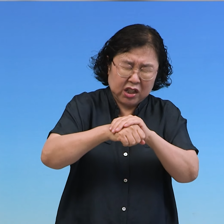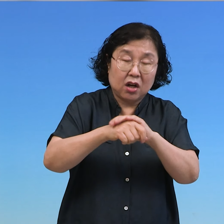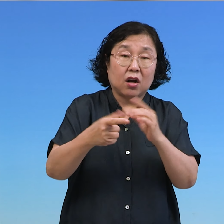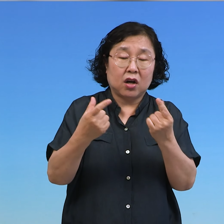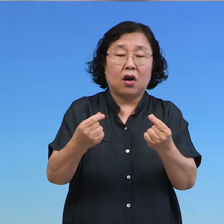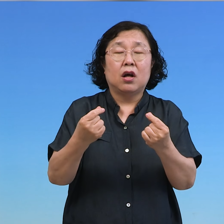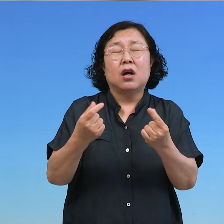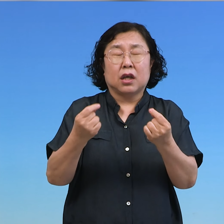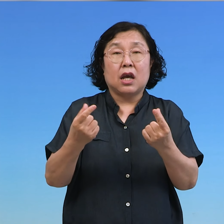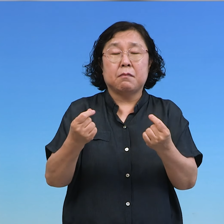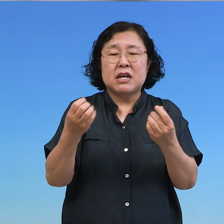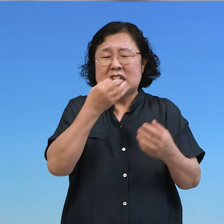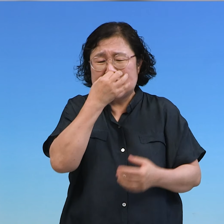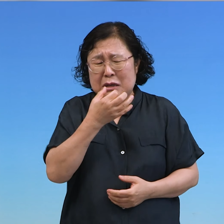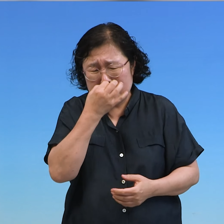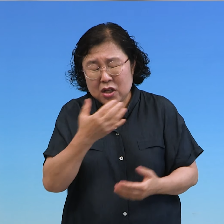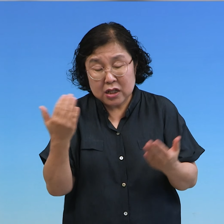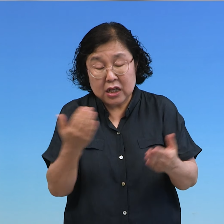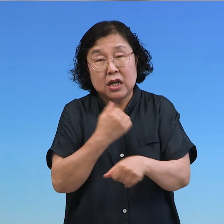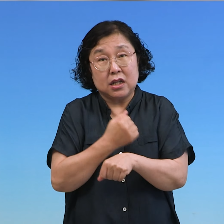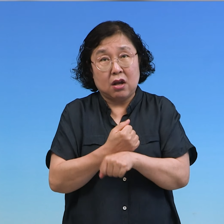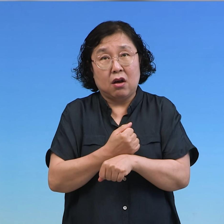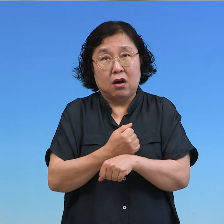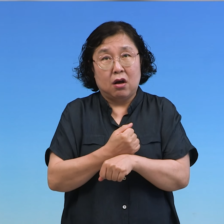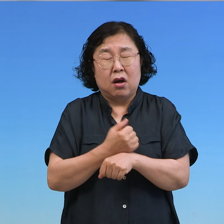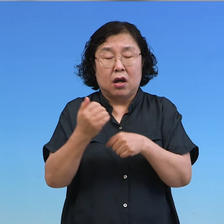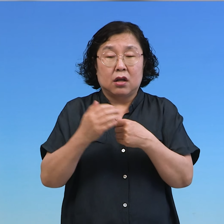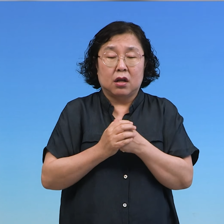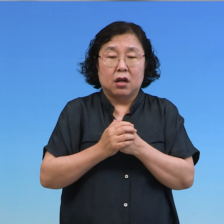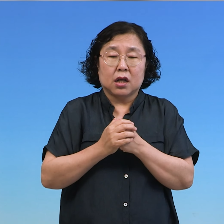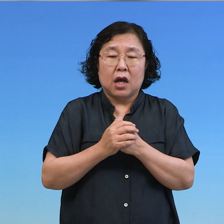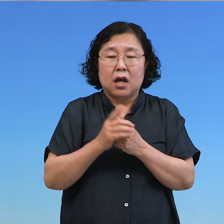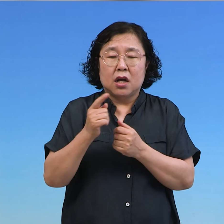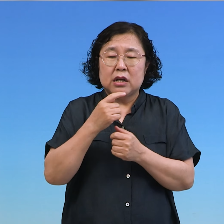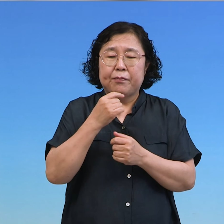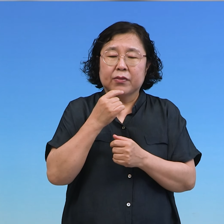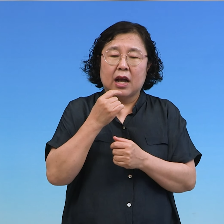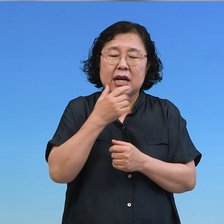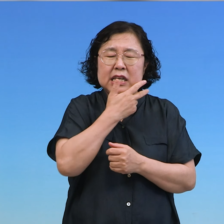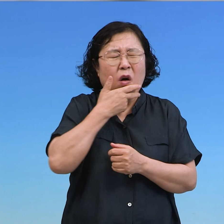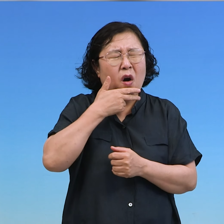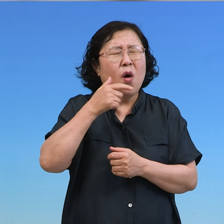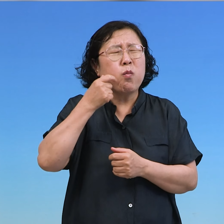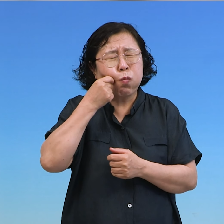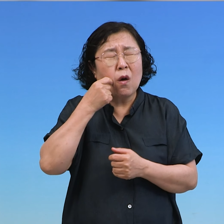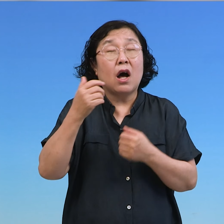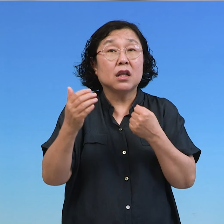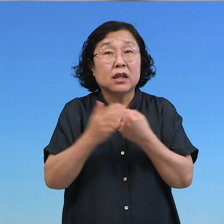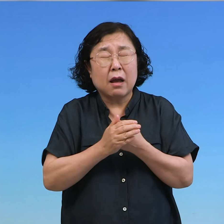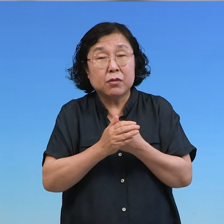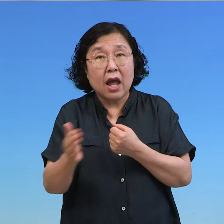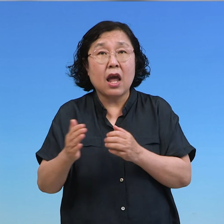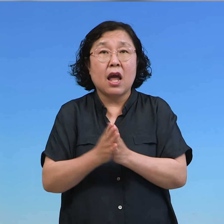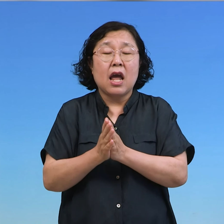짧은데 24시간 잘 때 말고는 도서관에 앉아가지고 공부해도 이게 지금 따라갈 수가 없는데